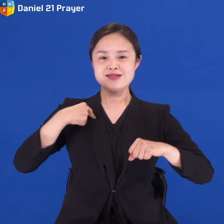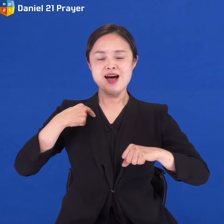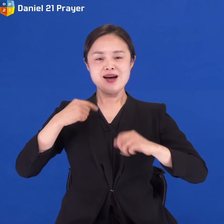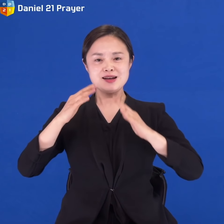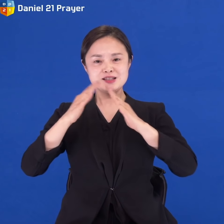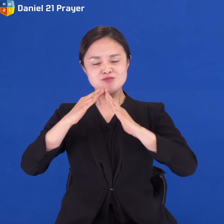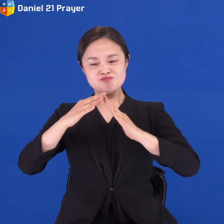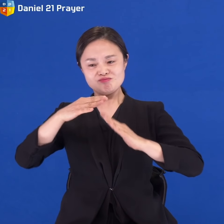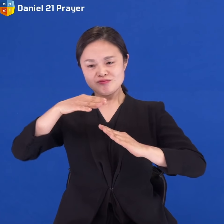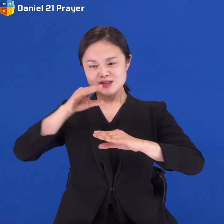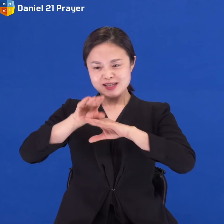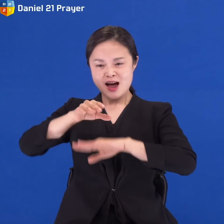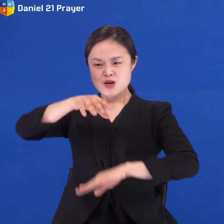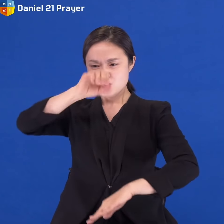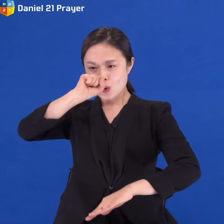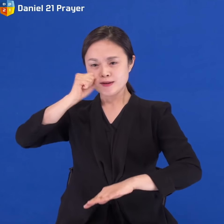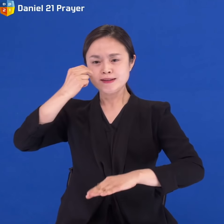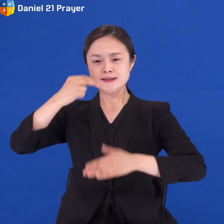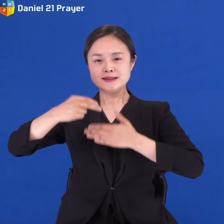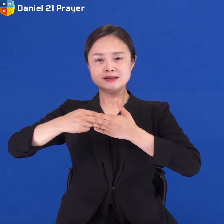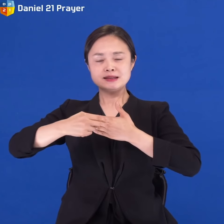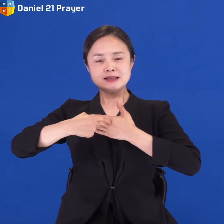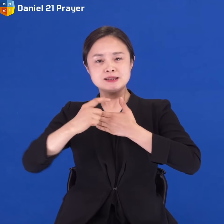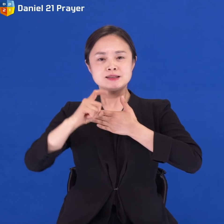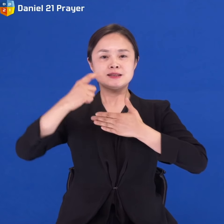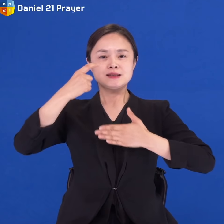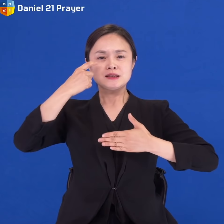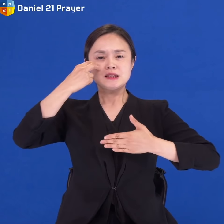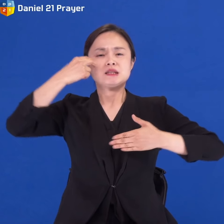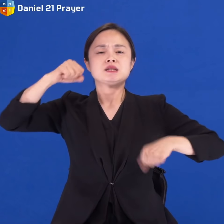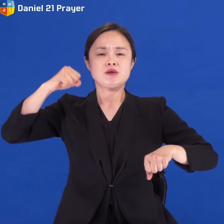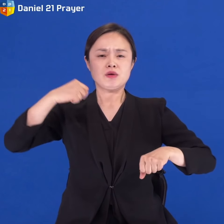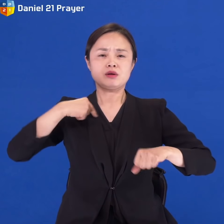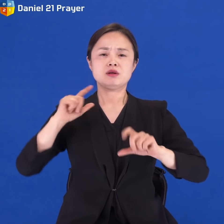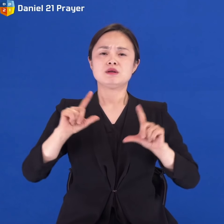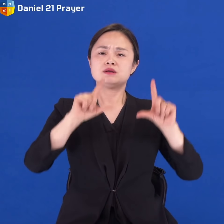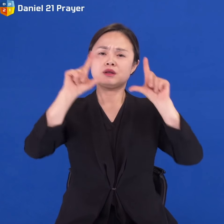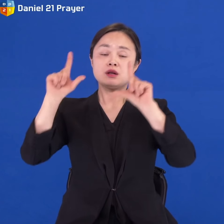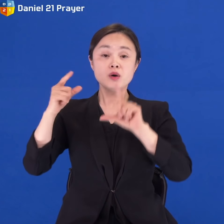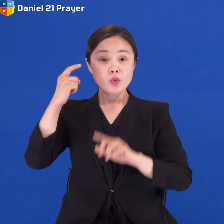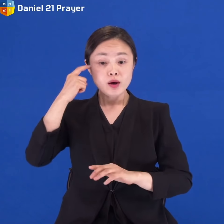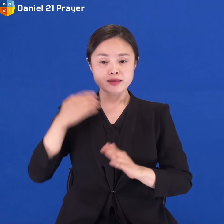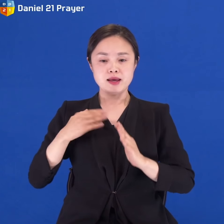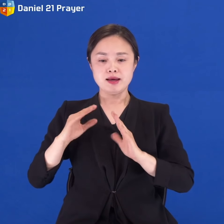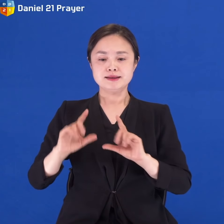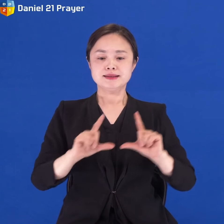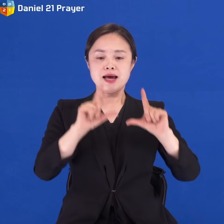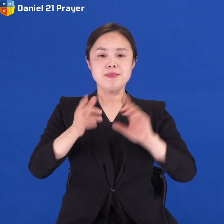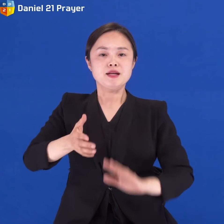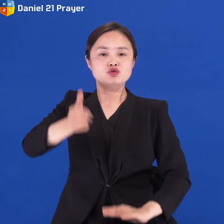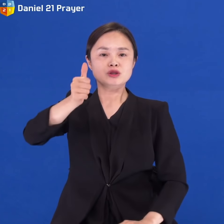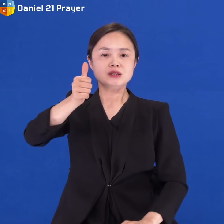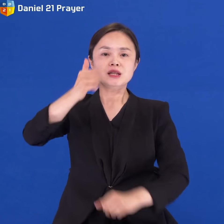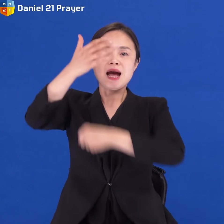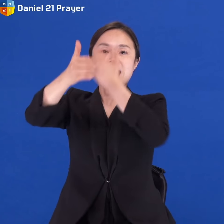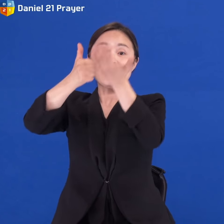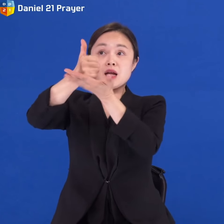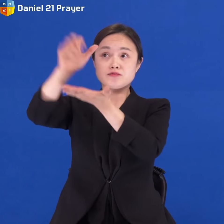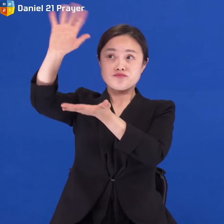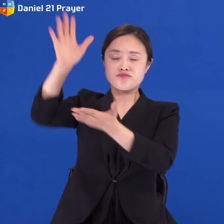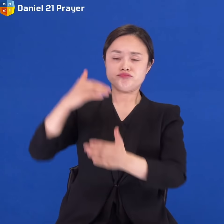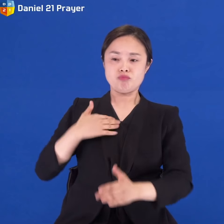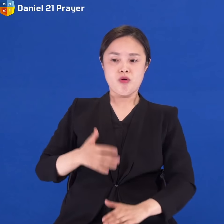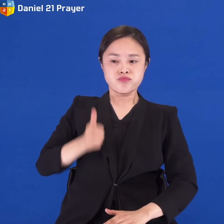타는 척. 저는 제가 주인이었기 때문에 하나님을 무서워도 하지 않고 가짜로